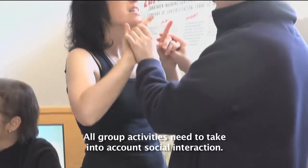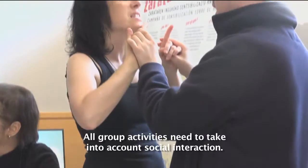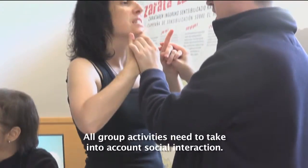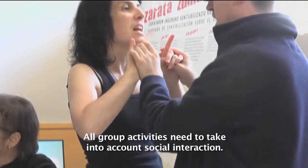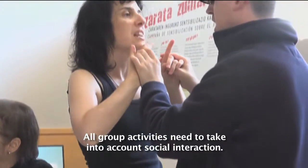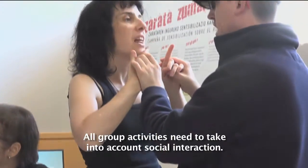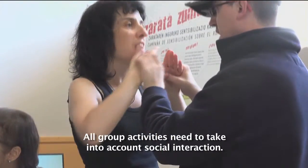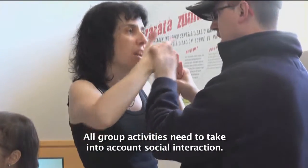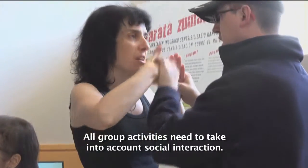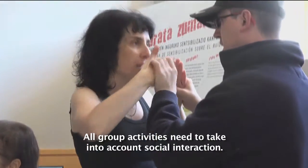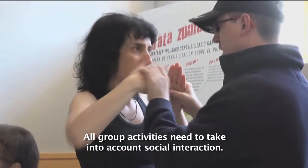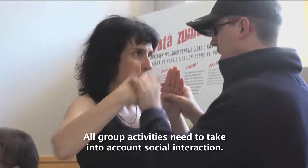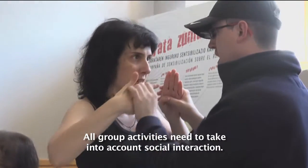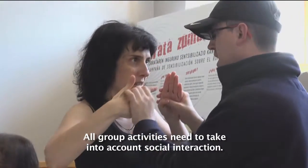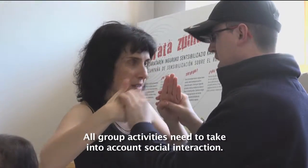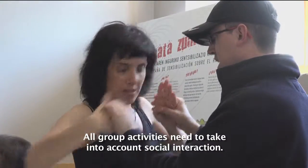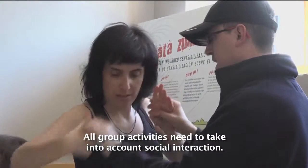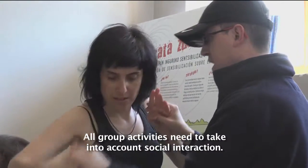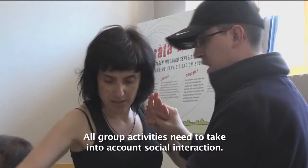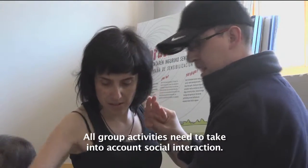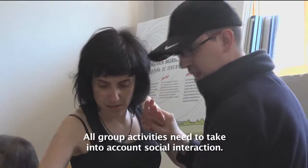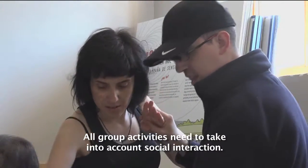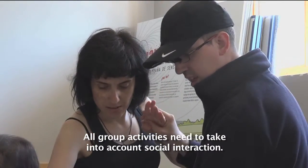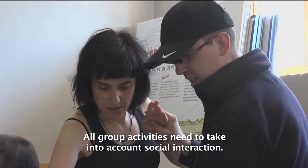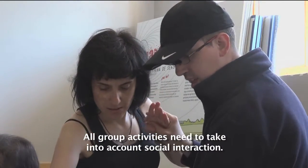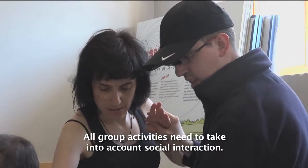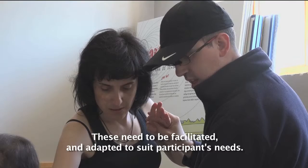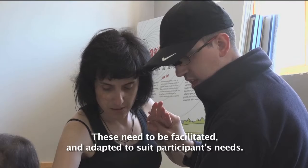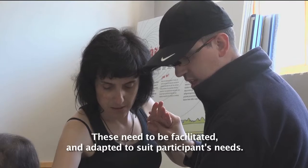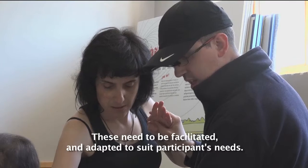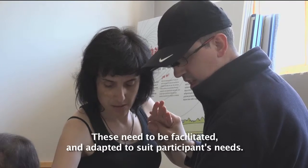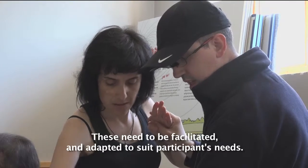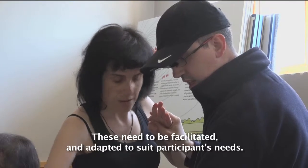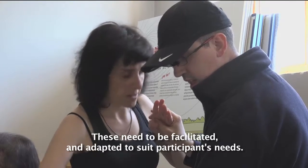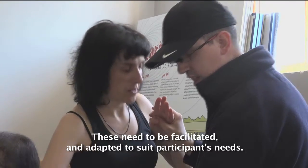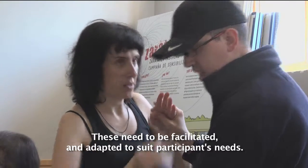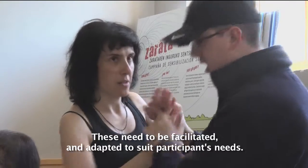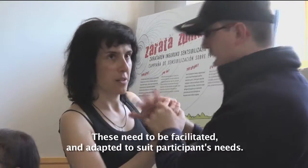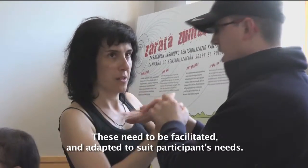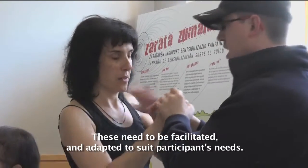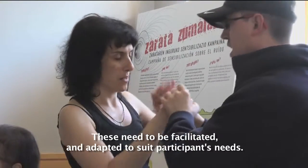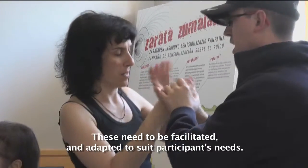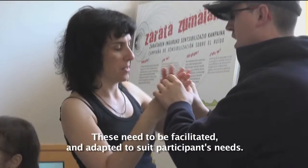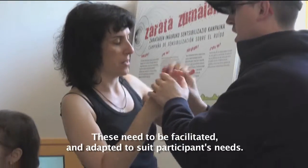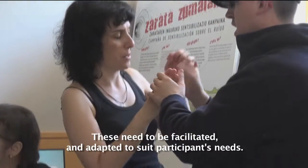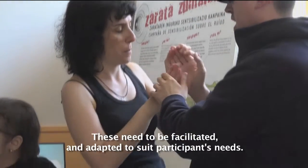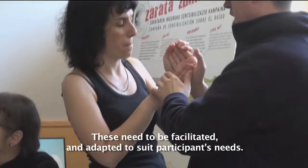Como en toda actividad de grupo, no hay que olvidar los momentos de socialización, por lo que hay que facilitarlos adaptándose también a